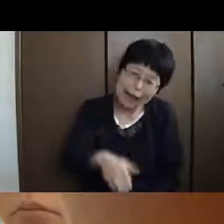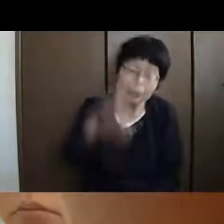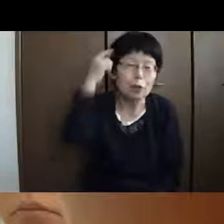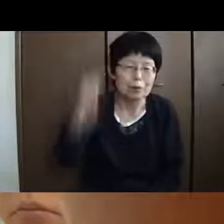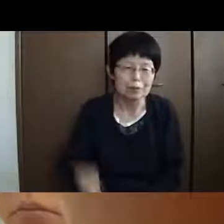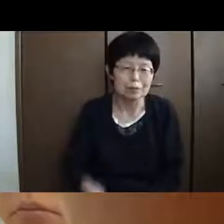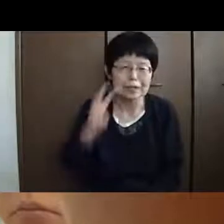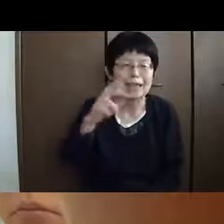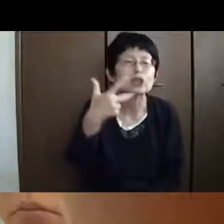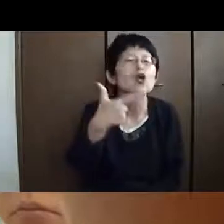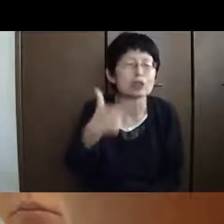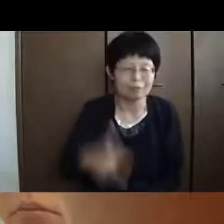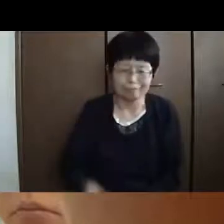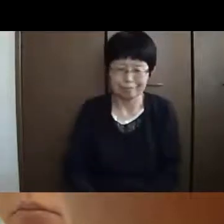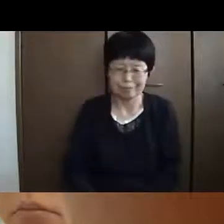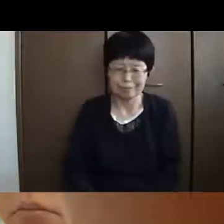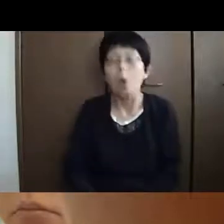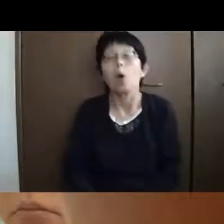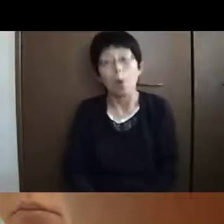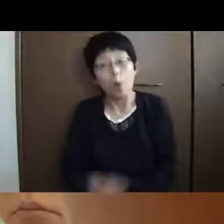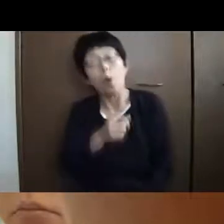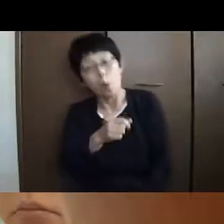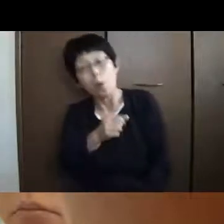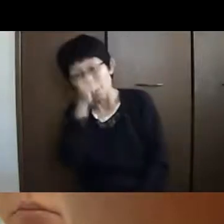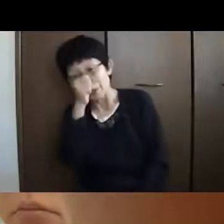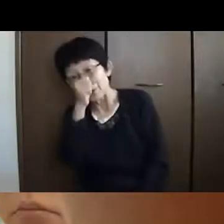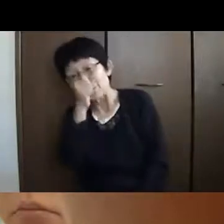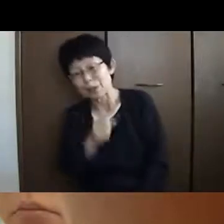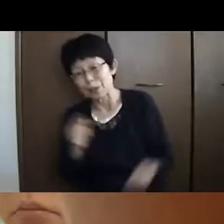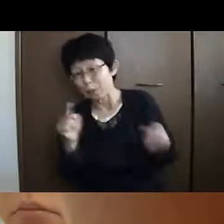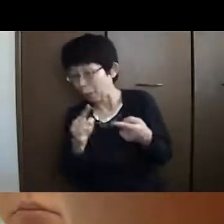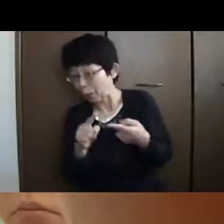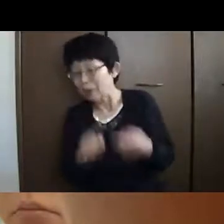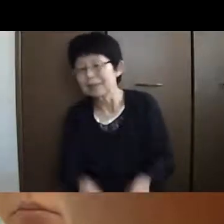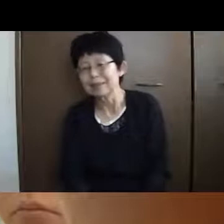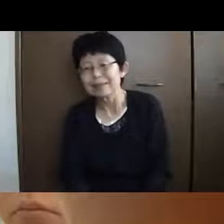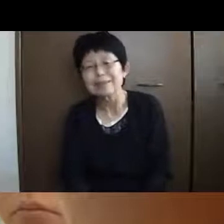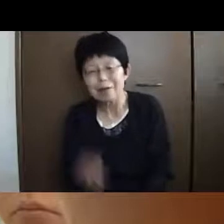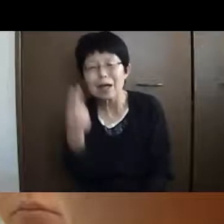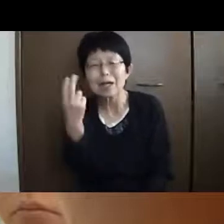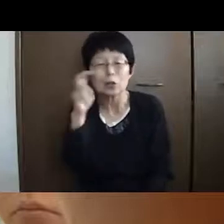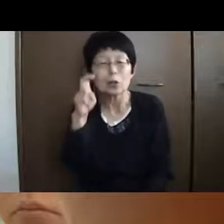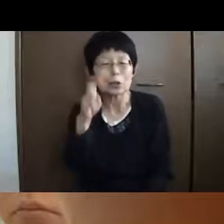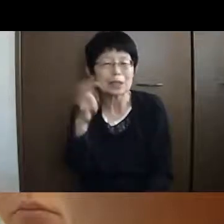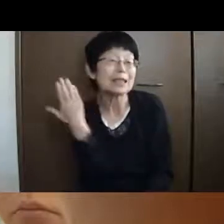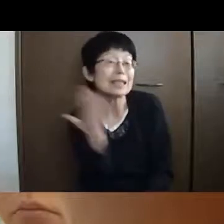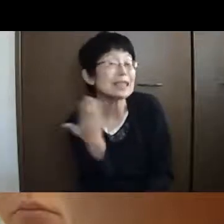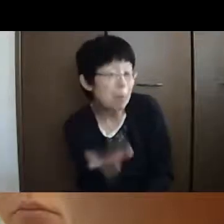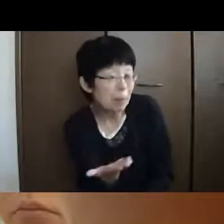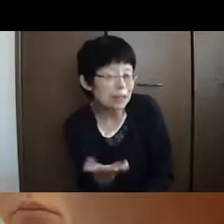36。 おお、いいとこですな。え、トロロさんに聞いてみましょう。 え、で、教えてくれるんですか。